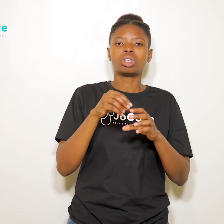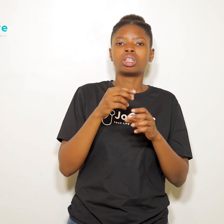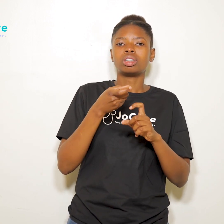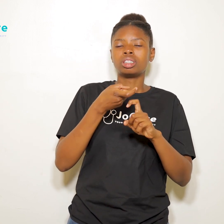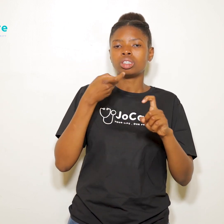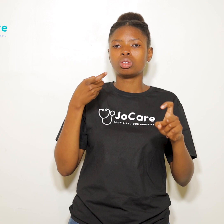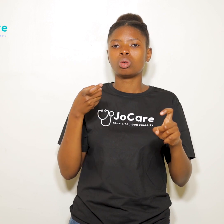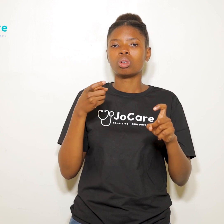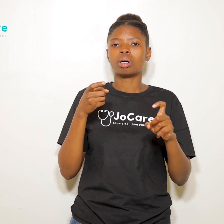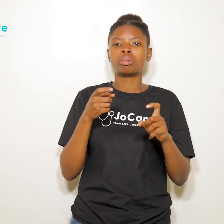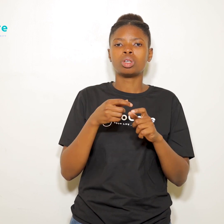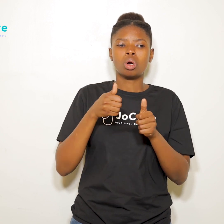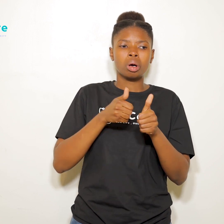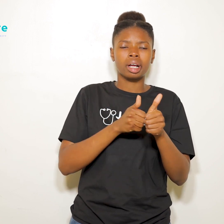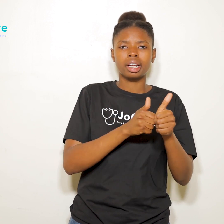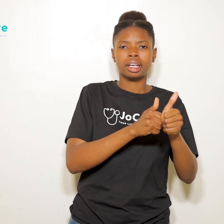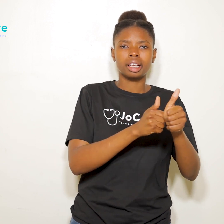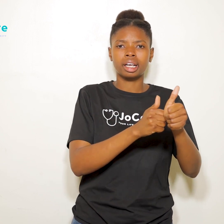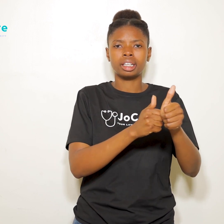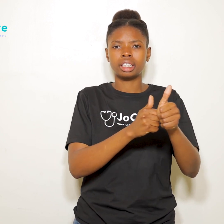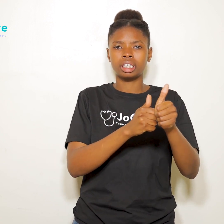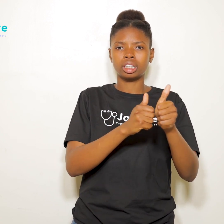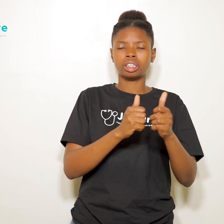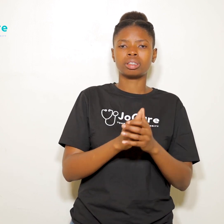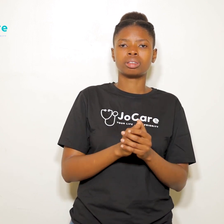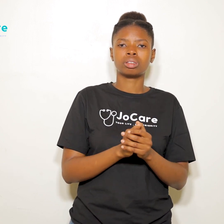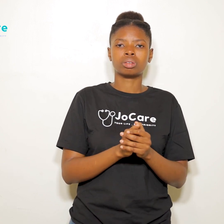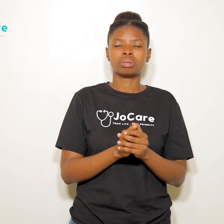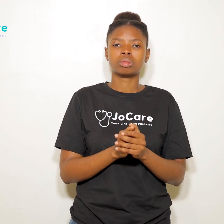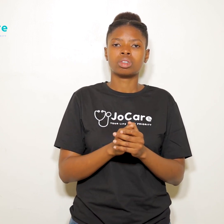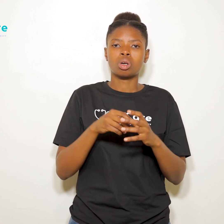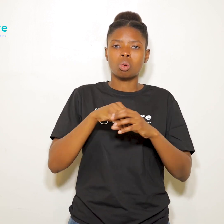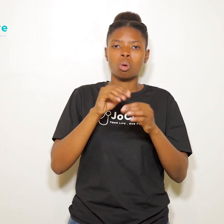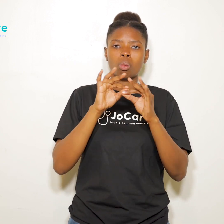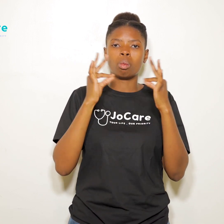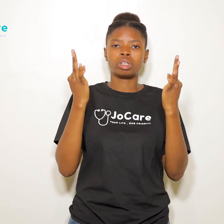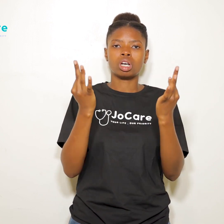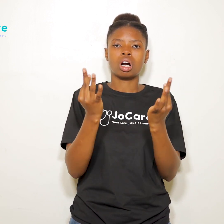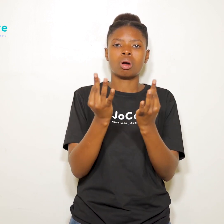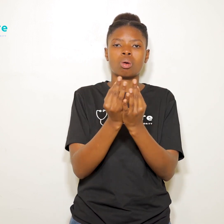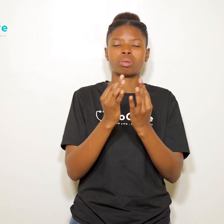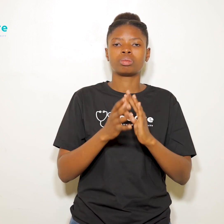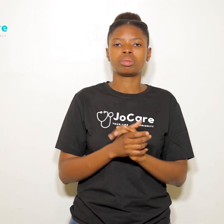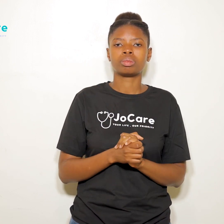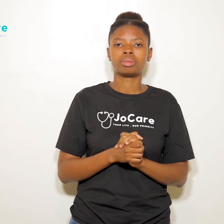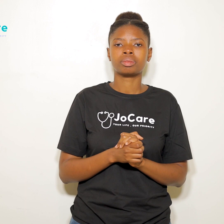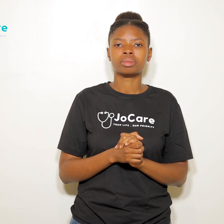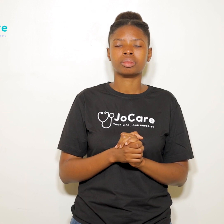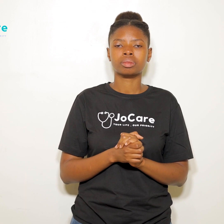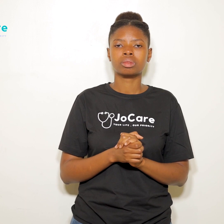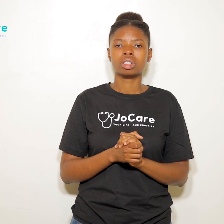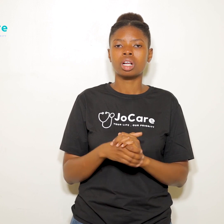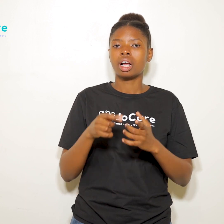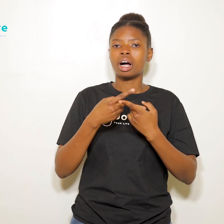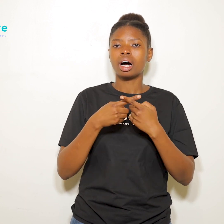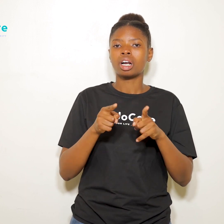ari uruhererekane, navuga rwo mu muryango, ariko abantu